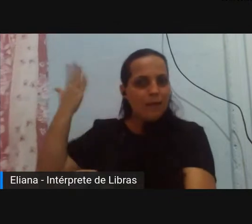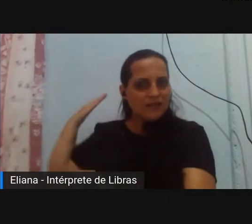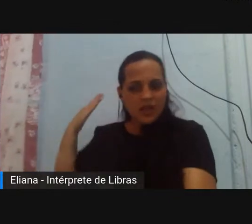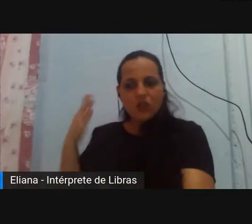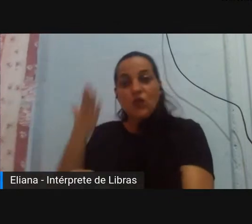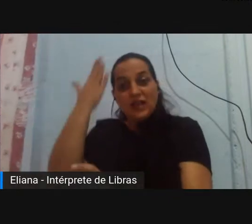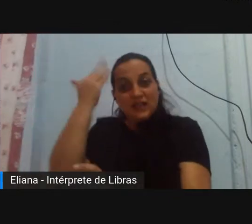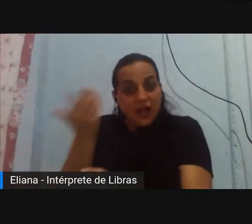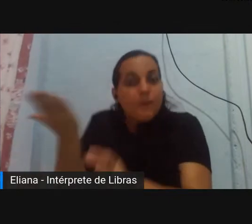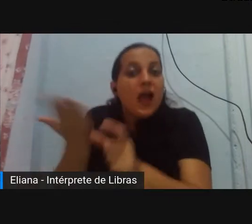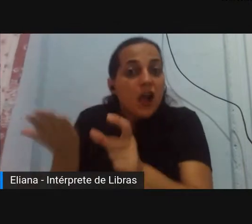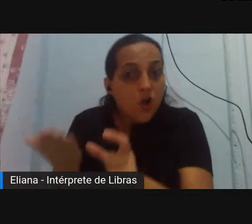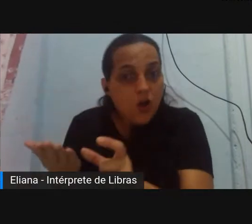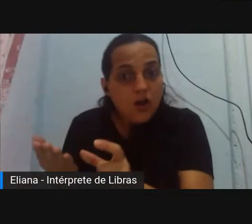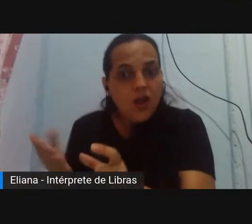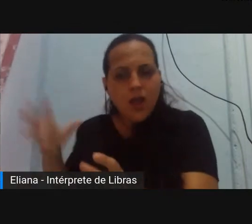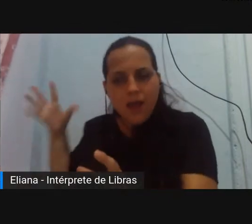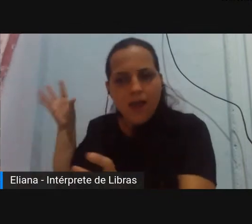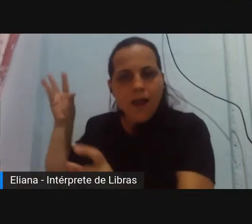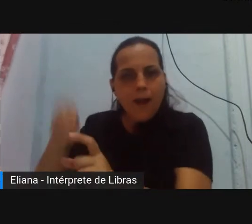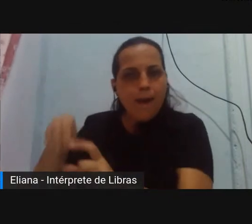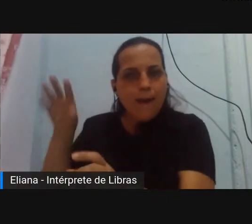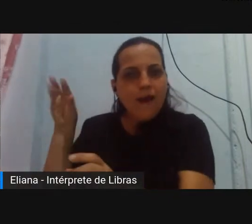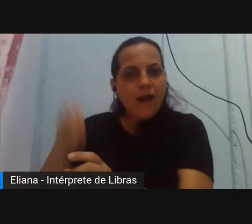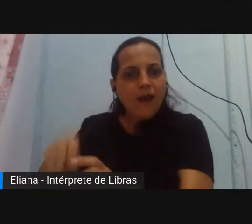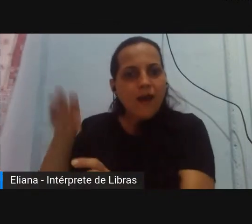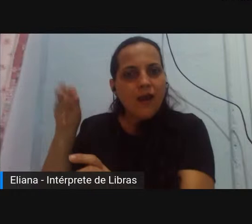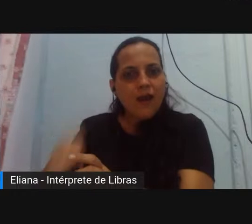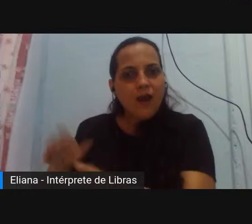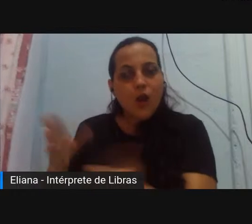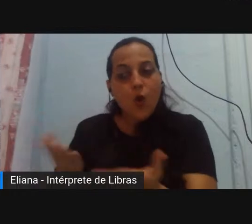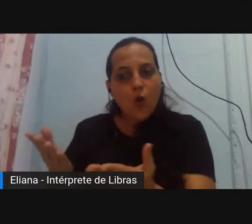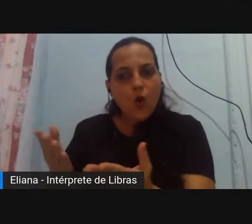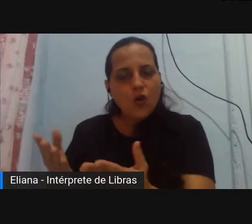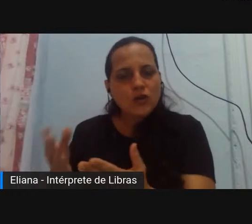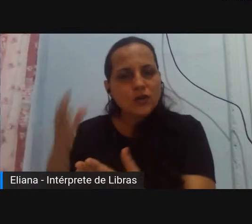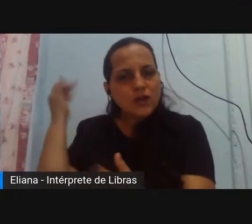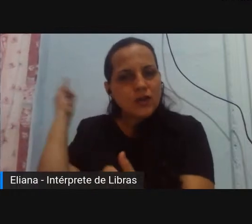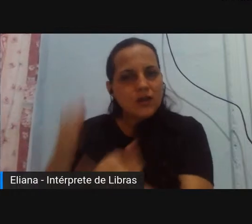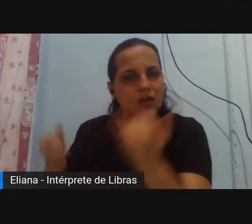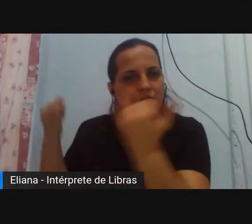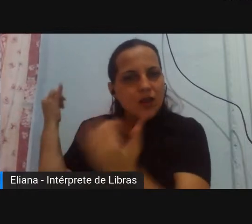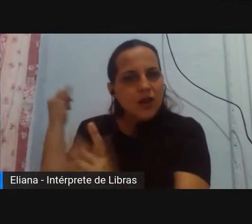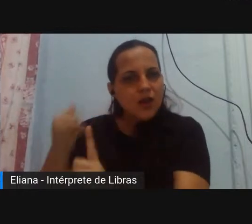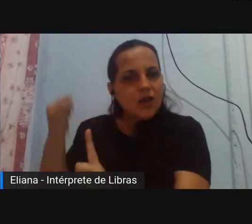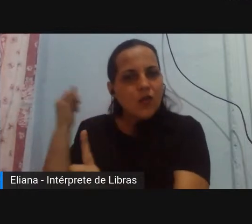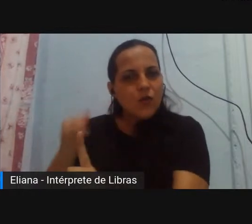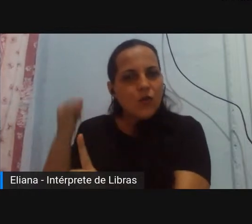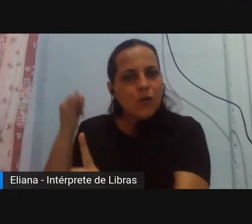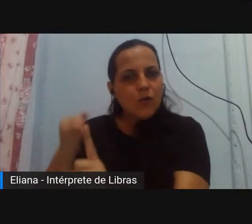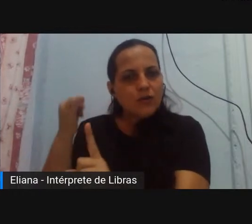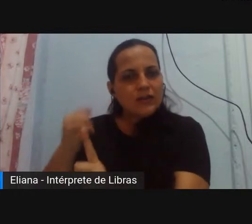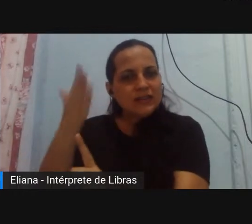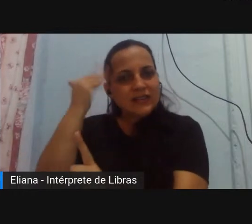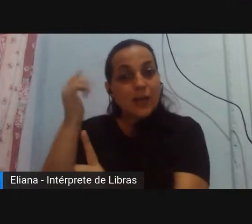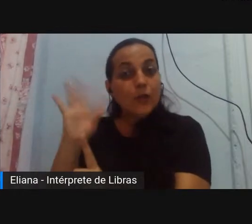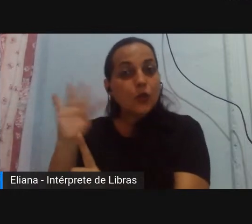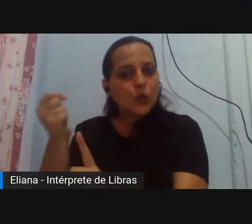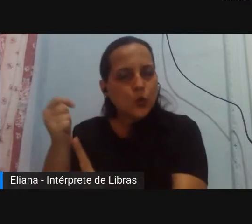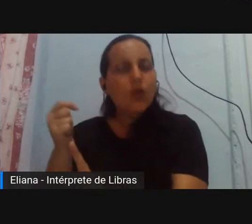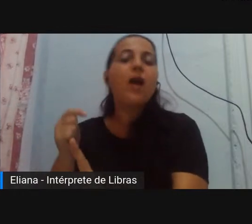se apropriando de um conhecimento que veio sendo acumulado por